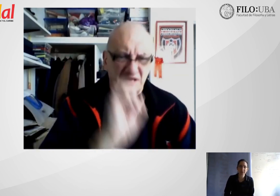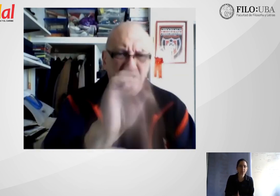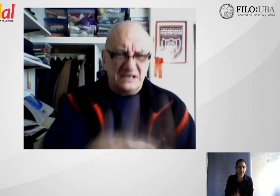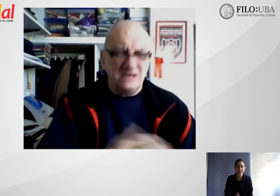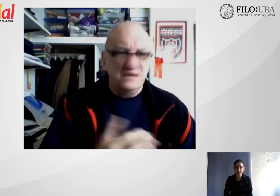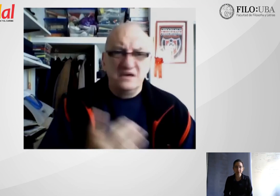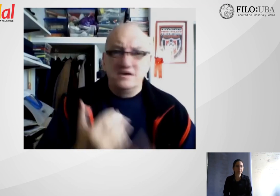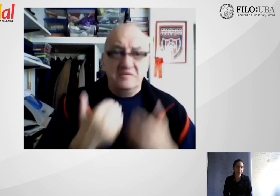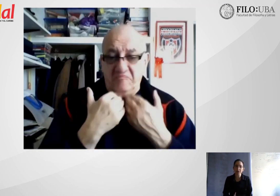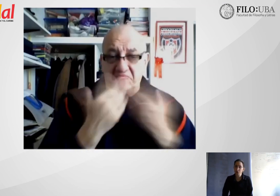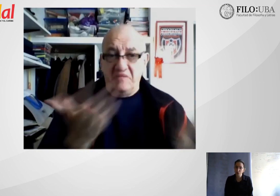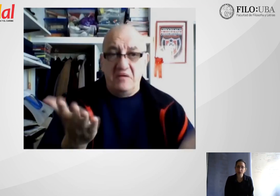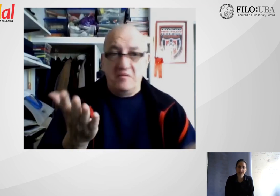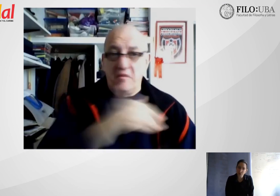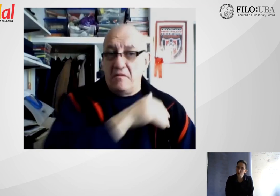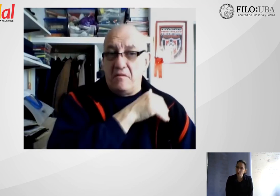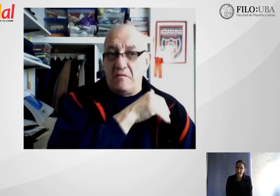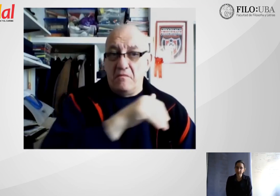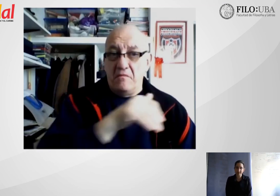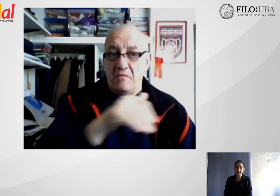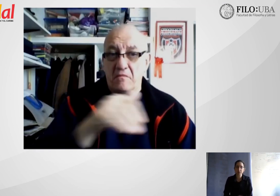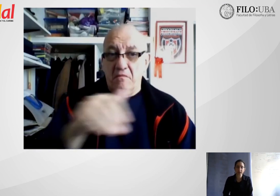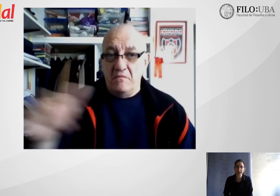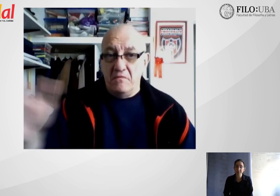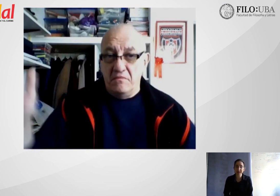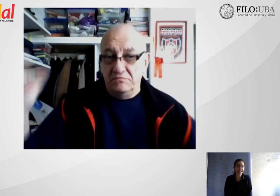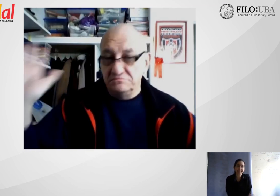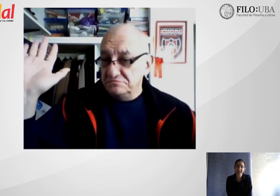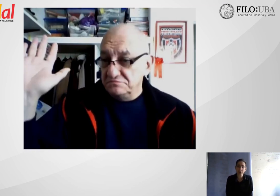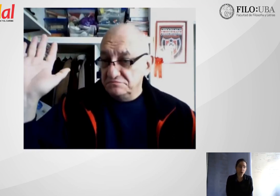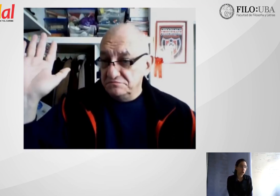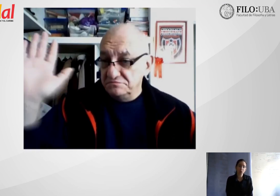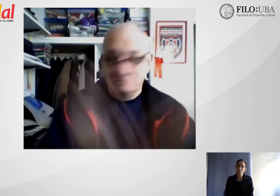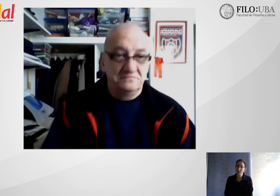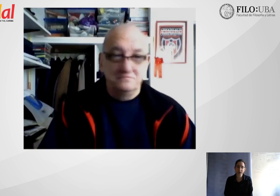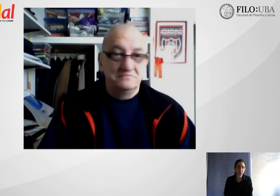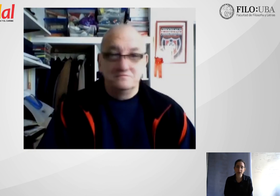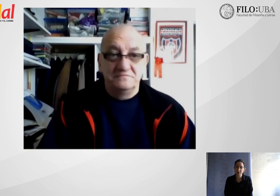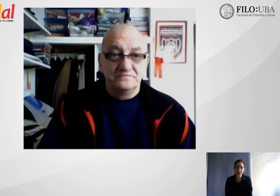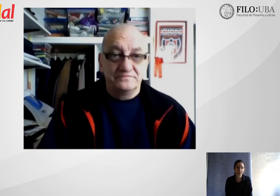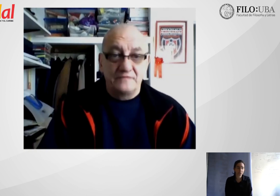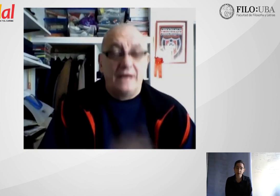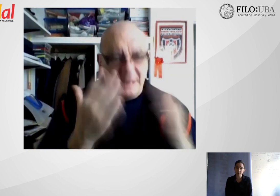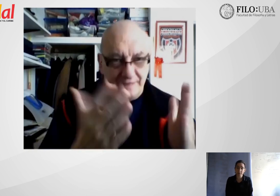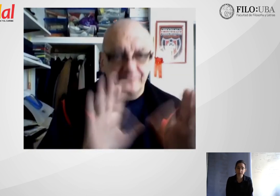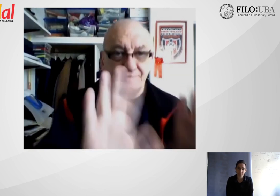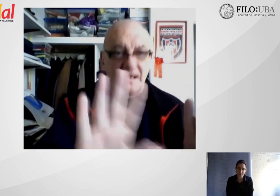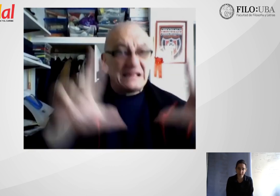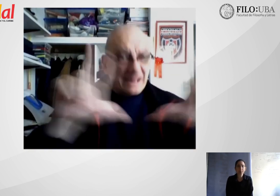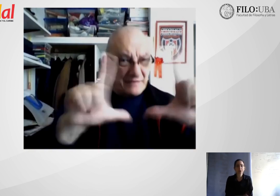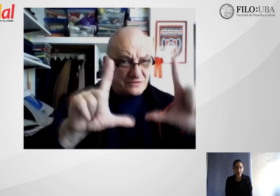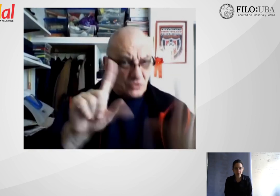pasaron 2 meses, me voy a fijar bien, pero yo creo que ya son 2 meses que venimos con este tema, y al día de hoy no tuvimos ninguna respuesta, no sabemos qué